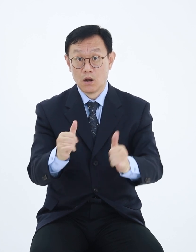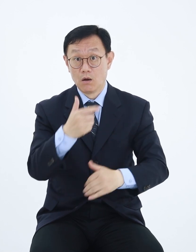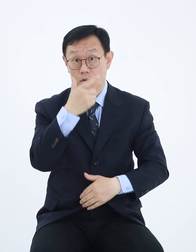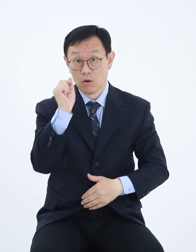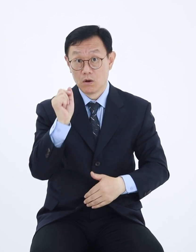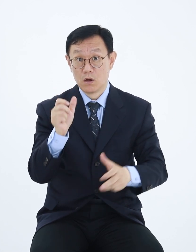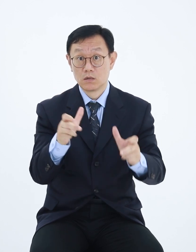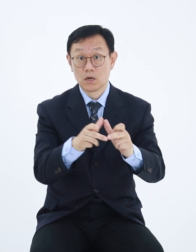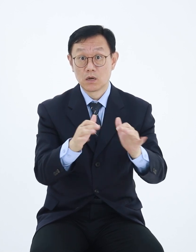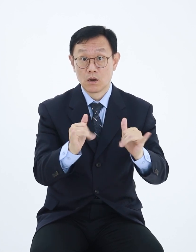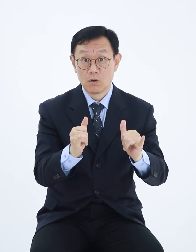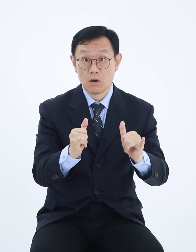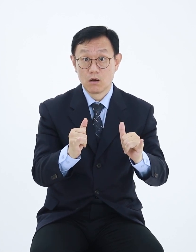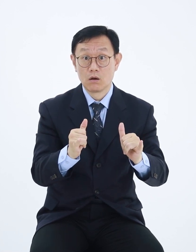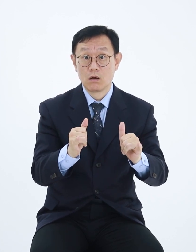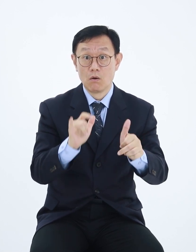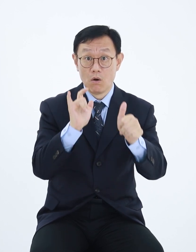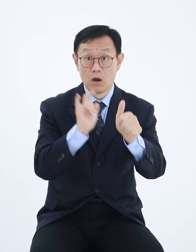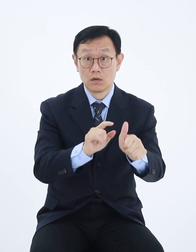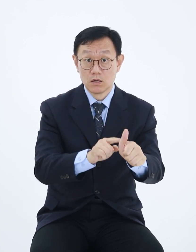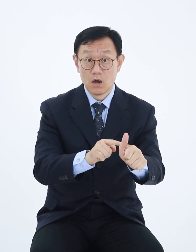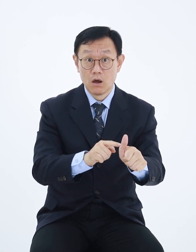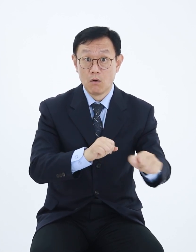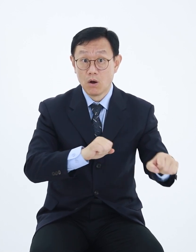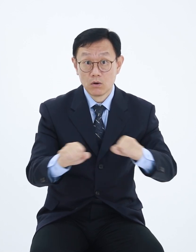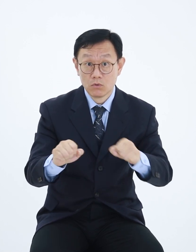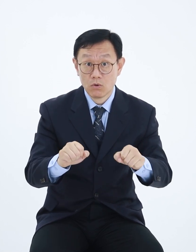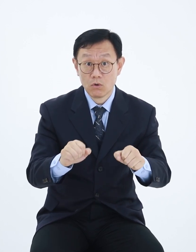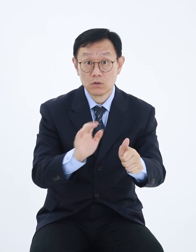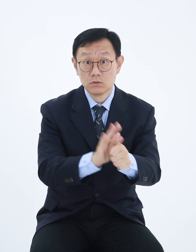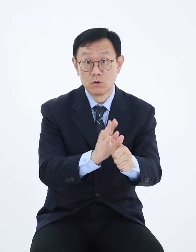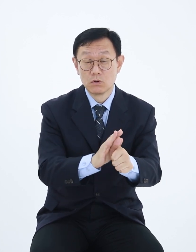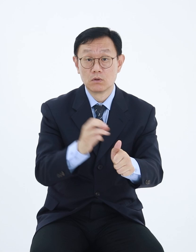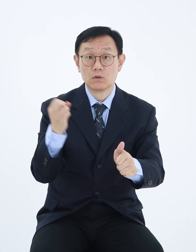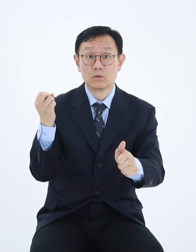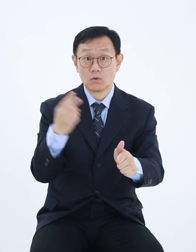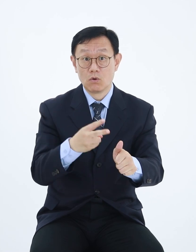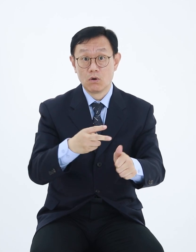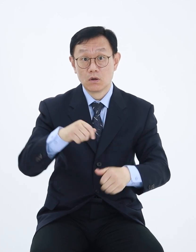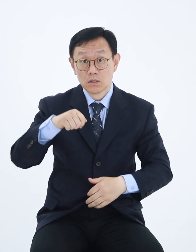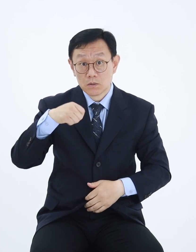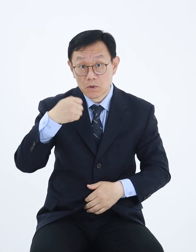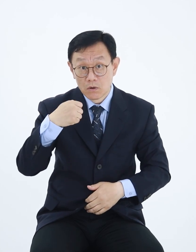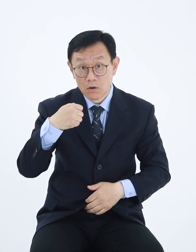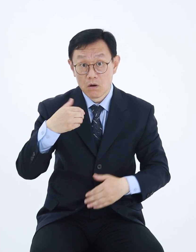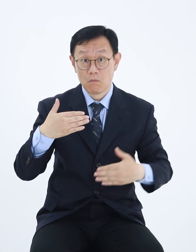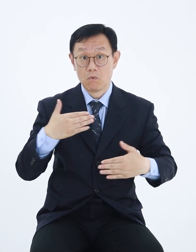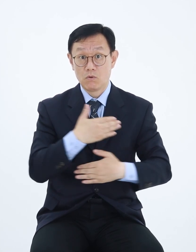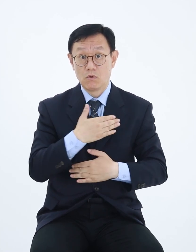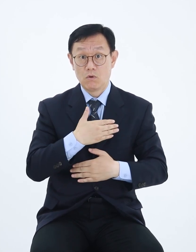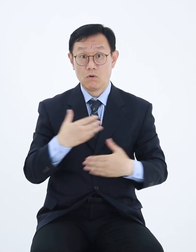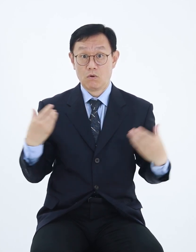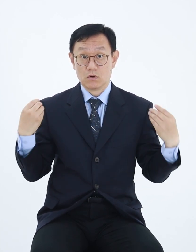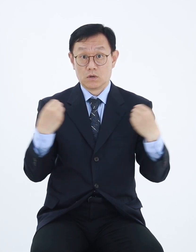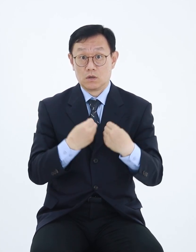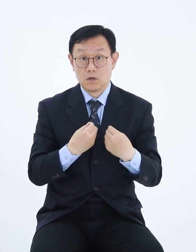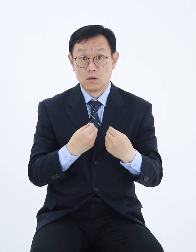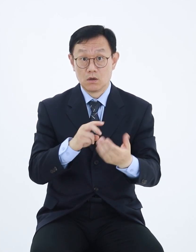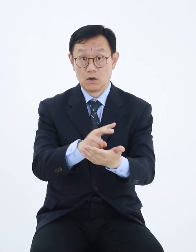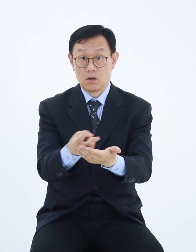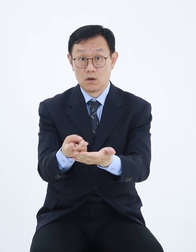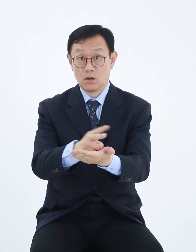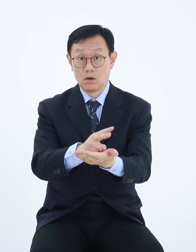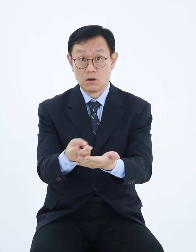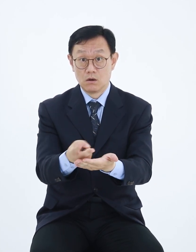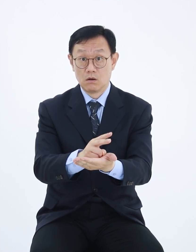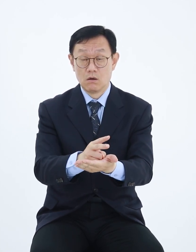장애인 확진자가 꼭 필요한 신체활동 지원, 신변 처리, 식사, 목욕, 옷 입기, 체위